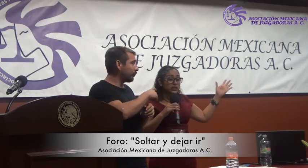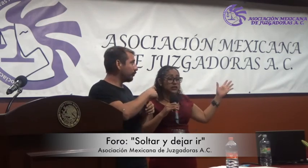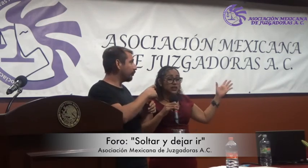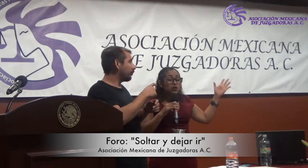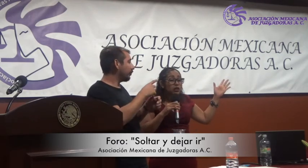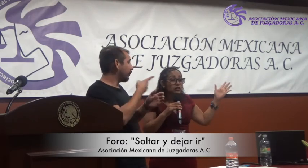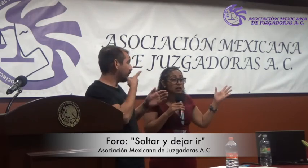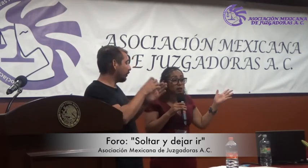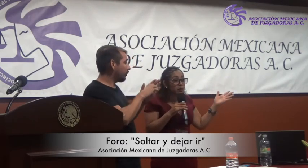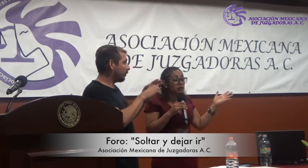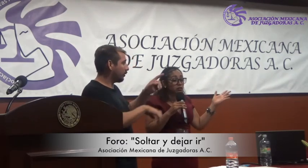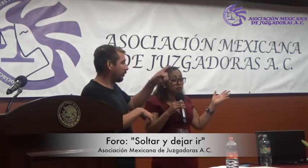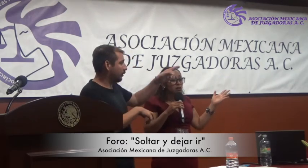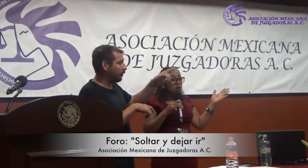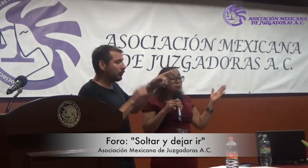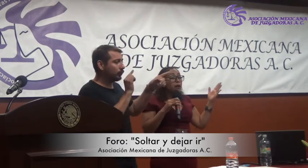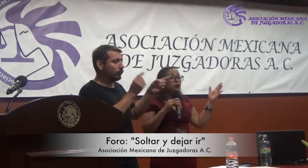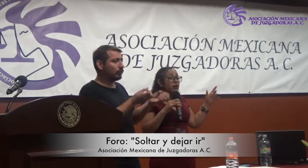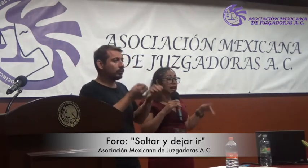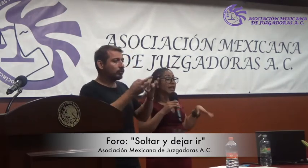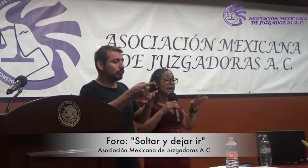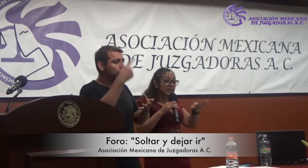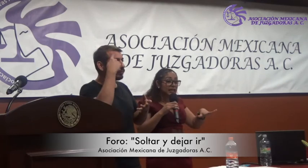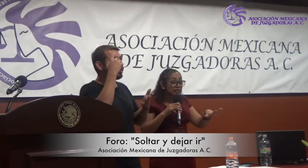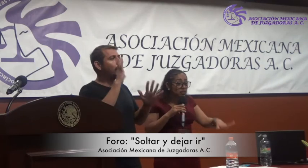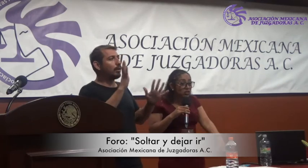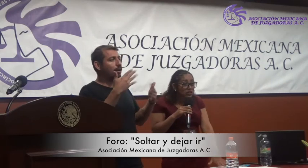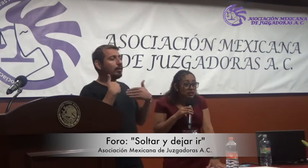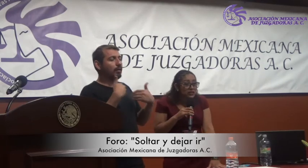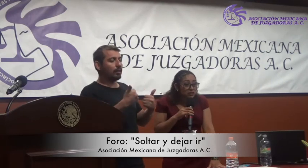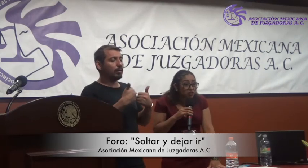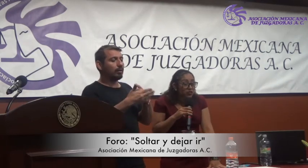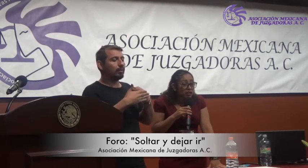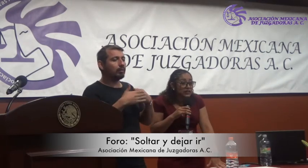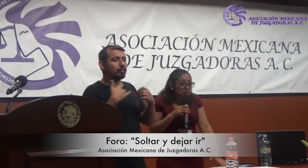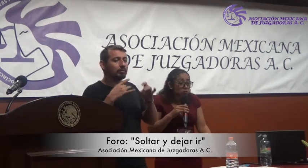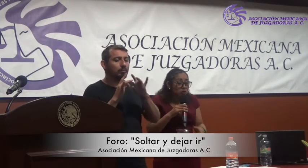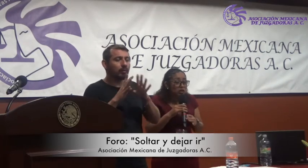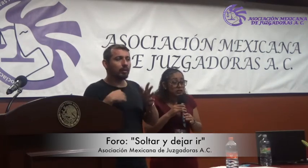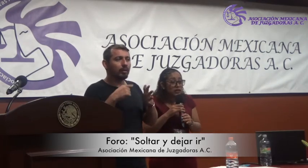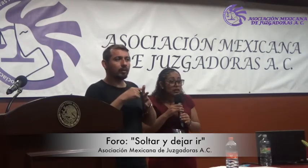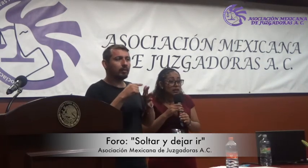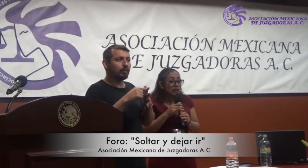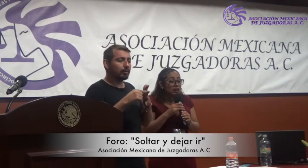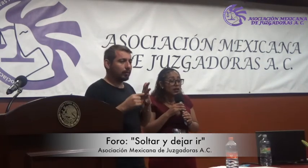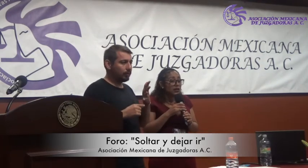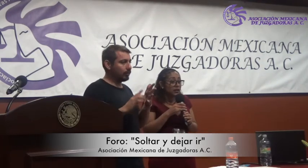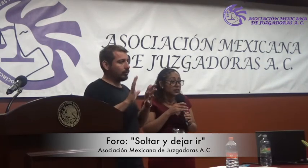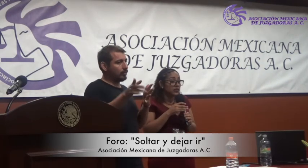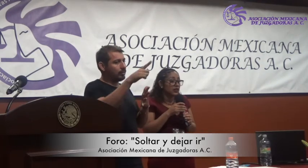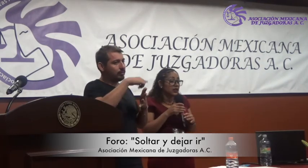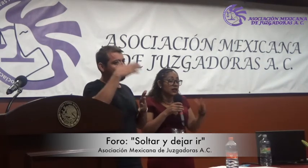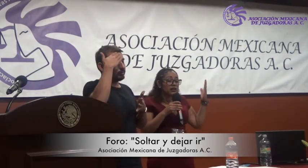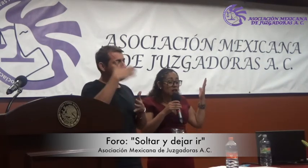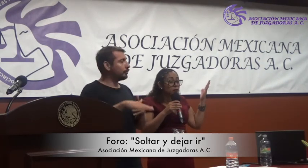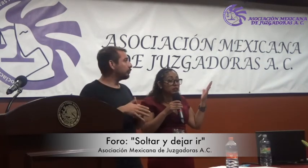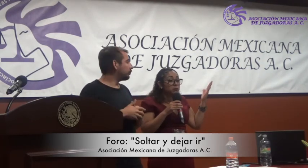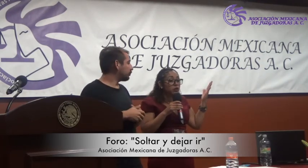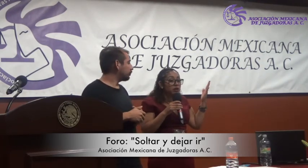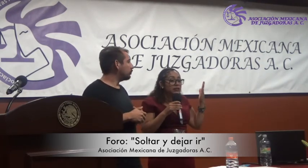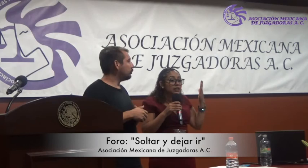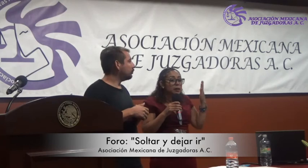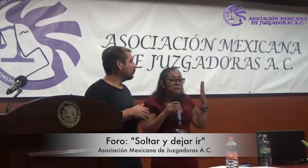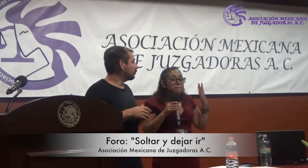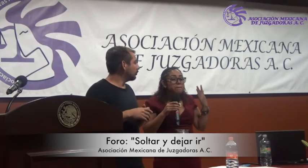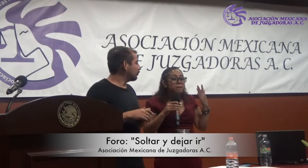esto existe, dar un acercamiento. Pero que la intención de estas conferencias, como lo decía en el